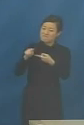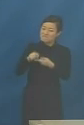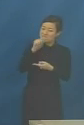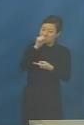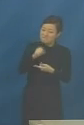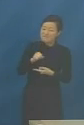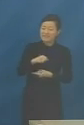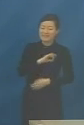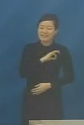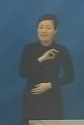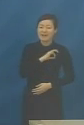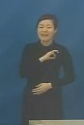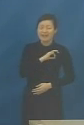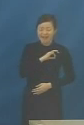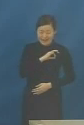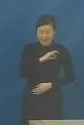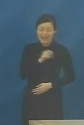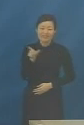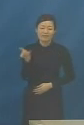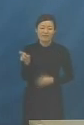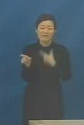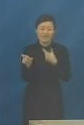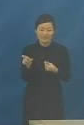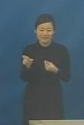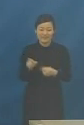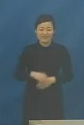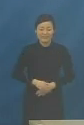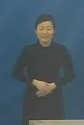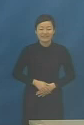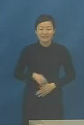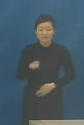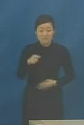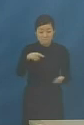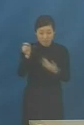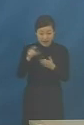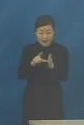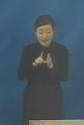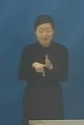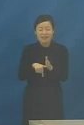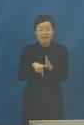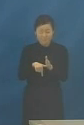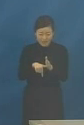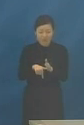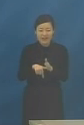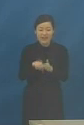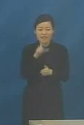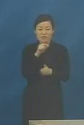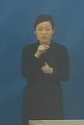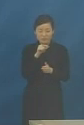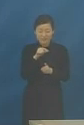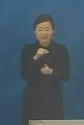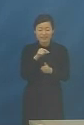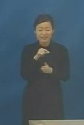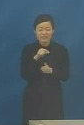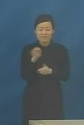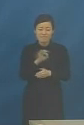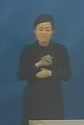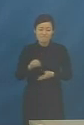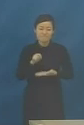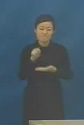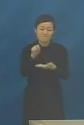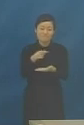ますこちらの方もあのととの産品のプレゼントをさせて頂きたいと思っております